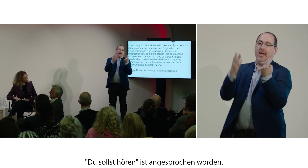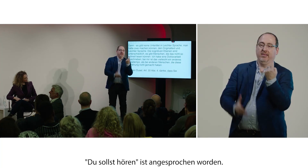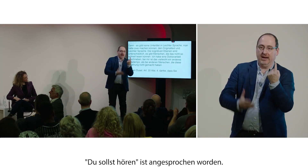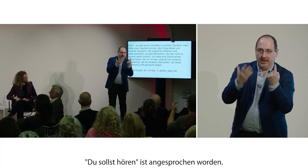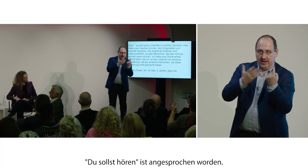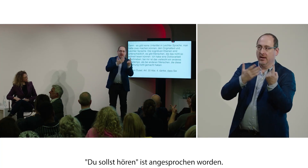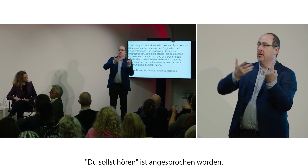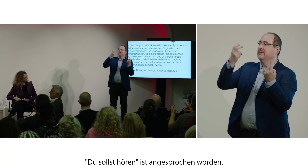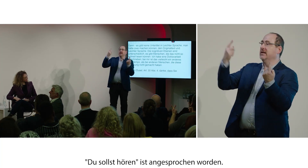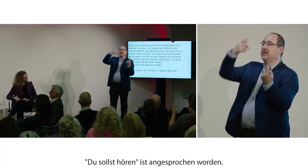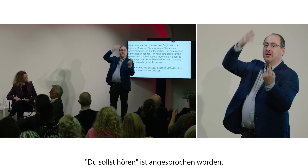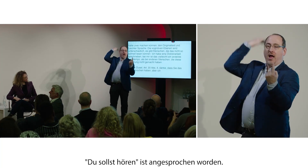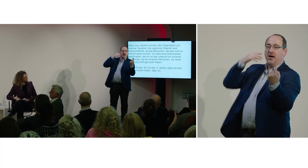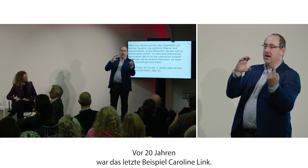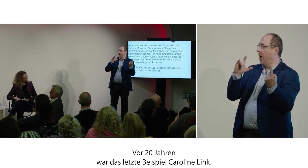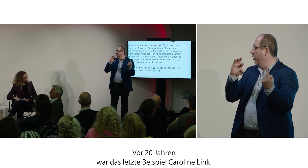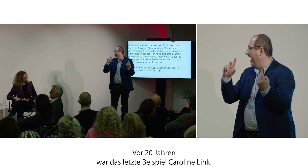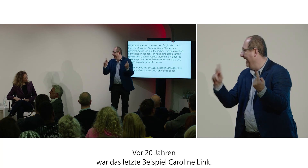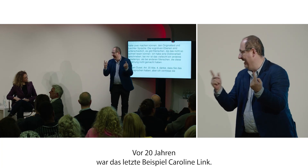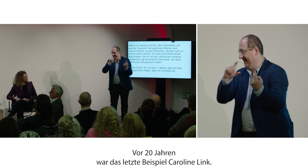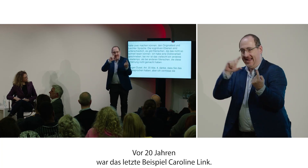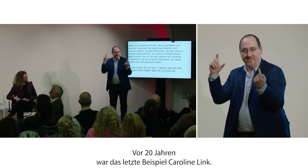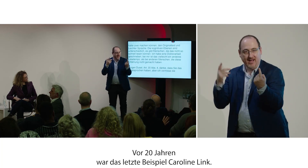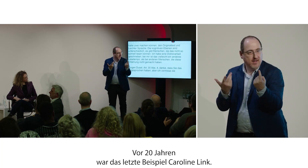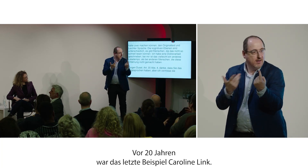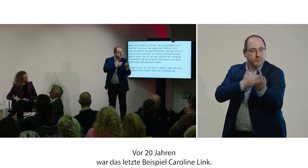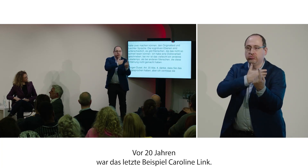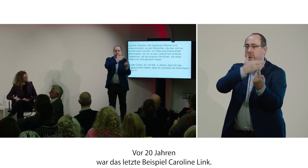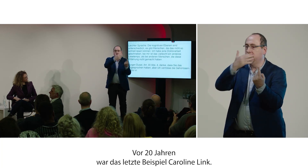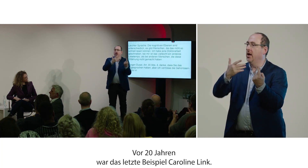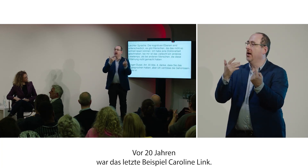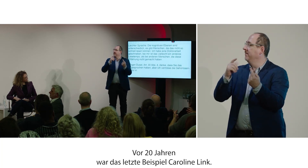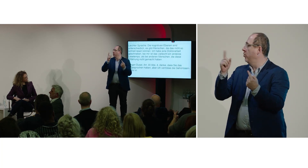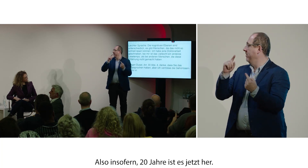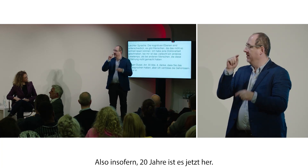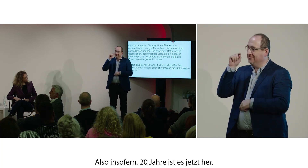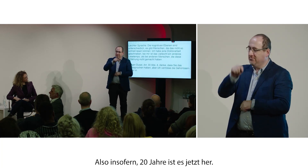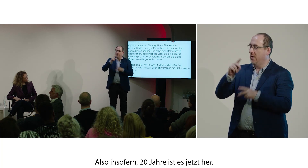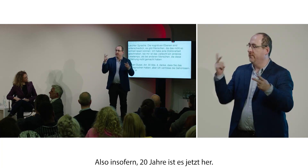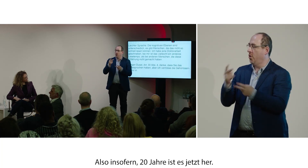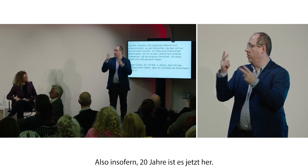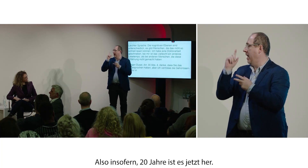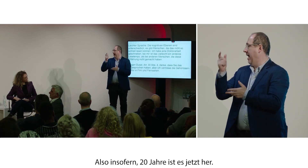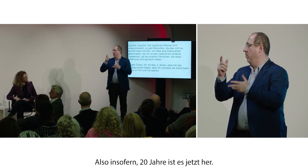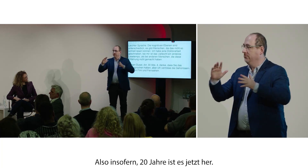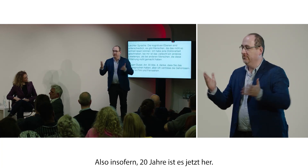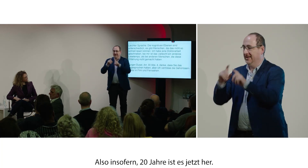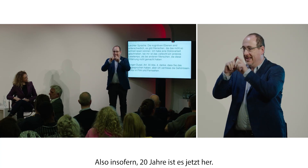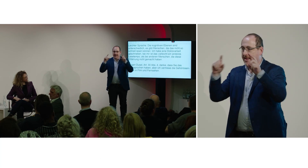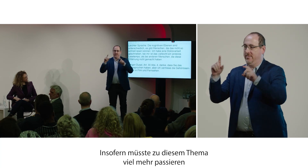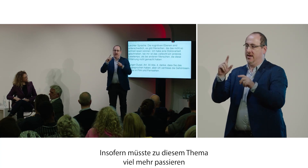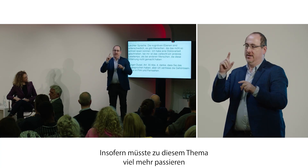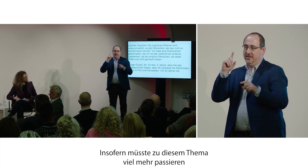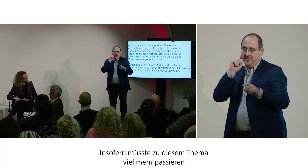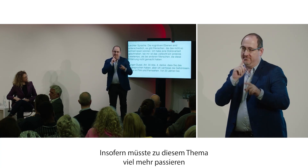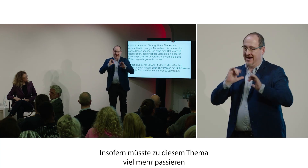sollst hören, ist jetzt als Beispiel angesprochen worden, das ist vor 20 Jahren, war das letzte Beispiel Caroline Link. Also insofern, 20 Jahre ist es jetzt her